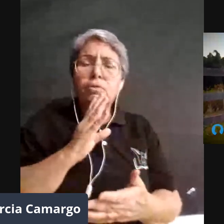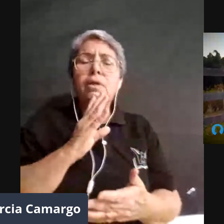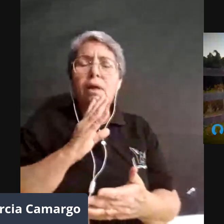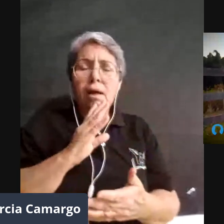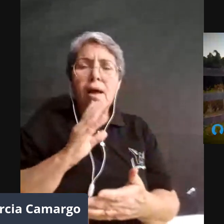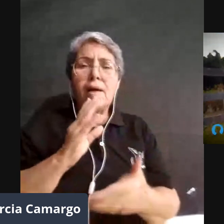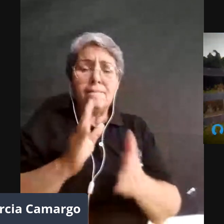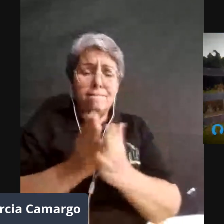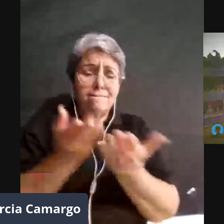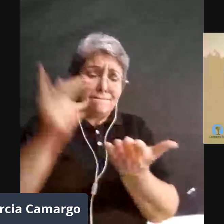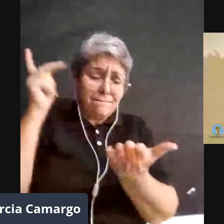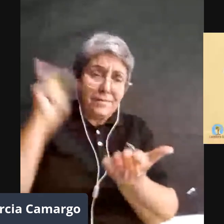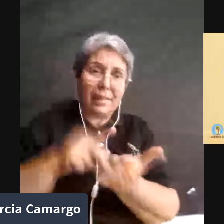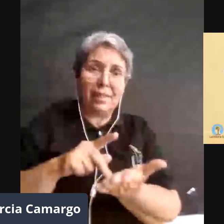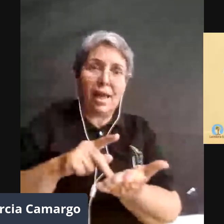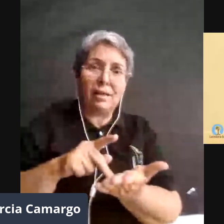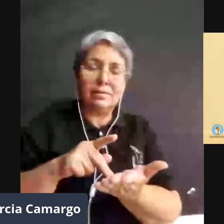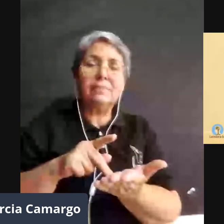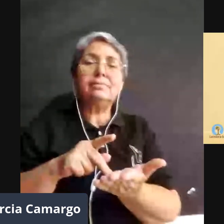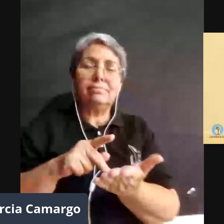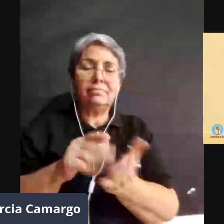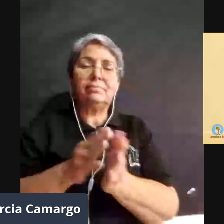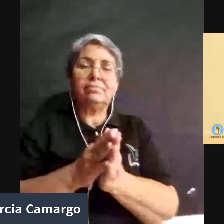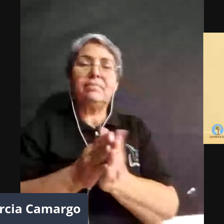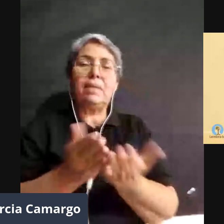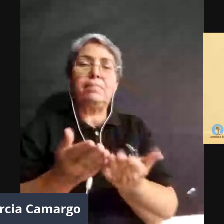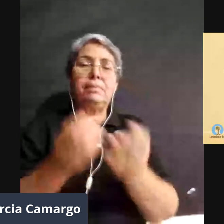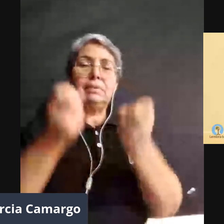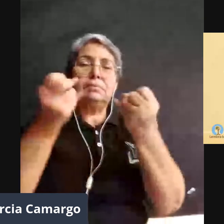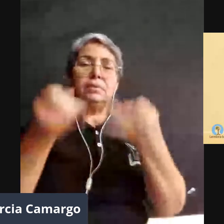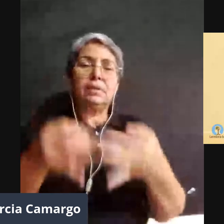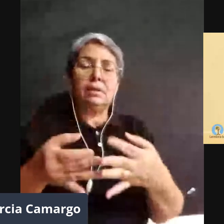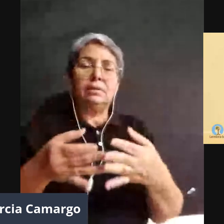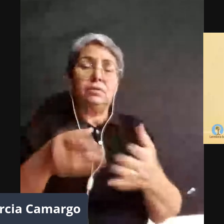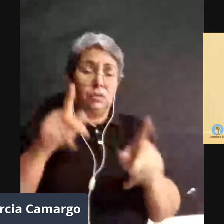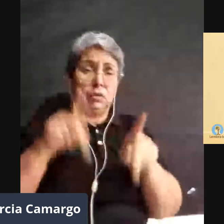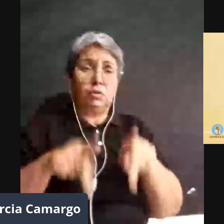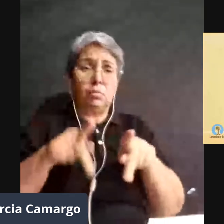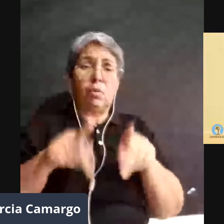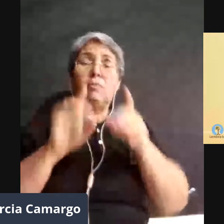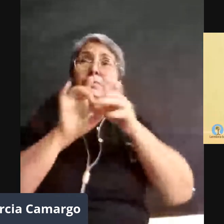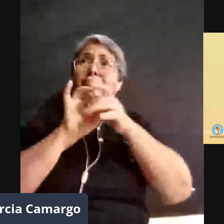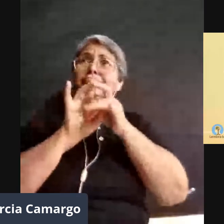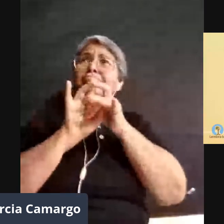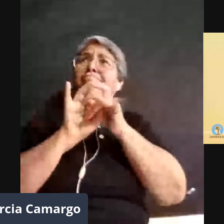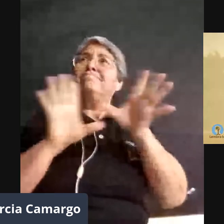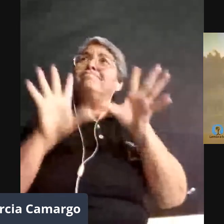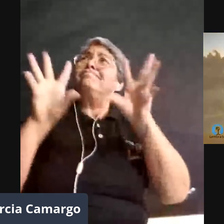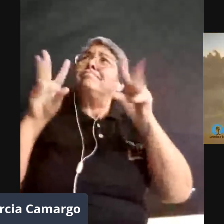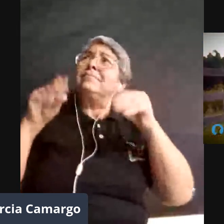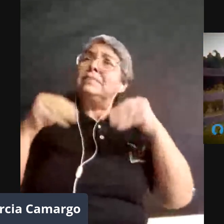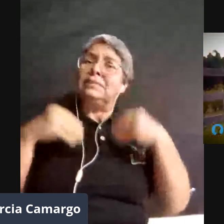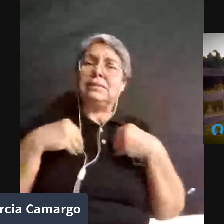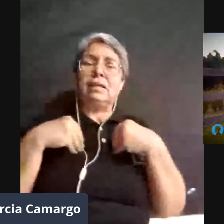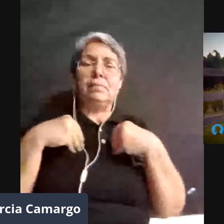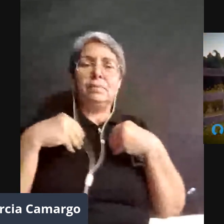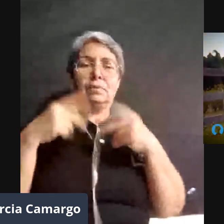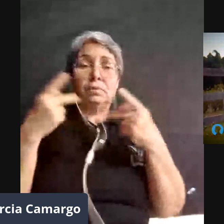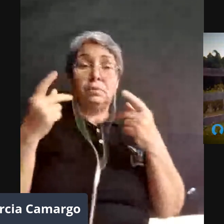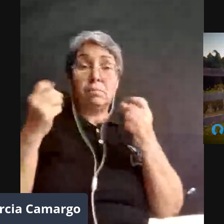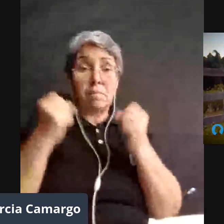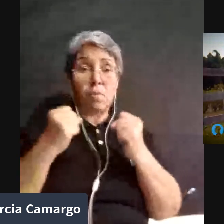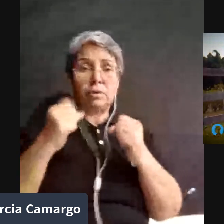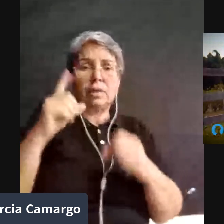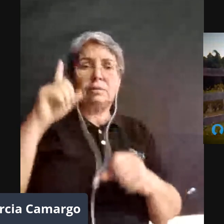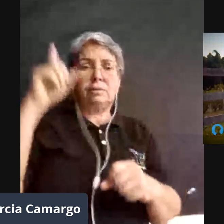3. O teu povo estará disposto no dia do teu poder. Eu creio que muitos de nós ainda